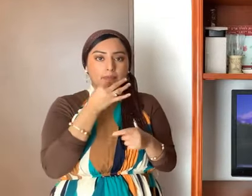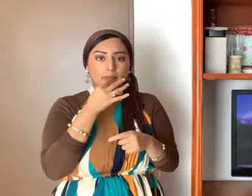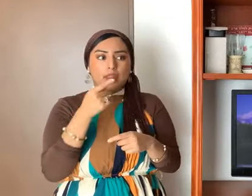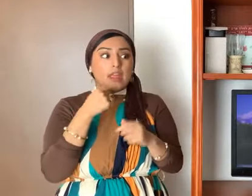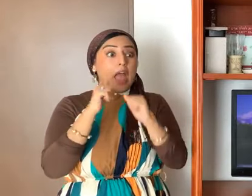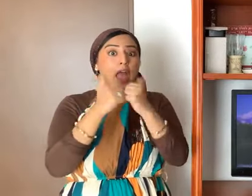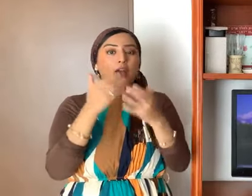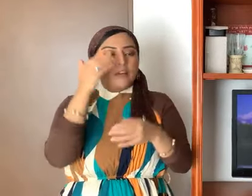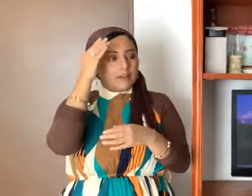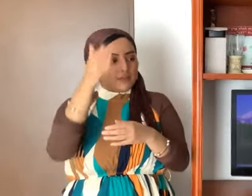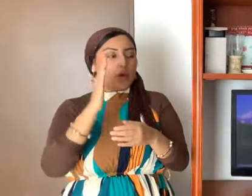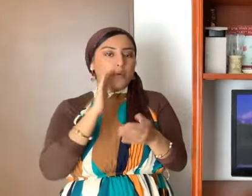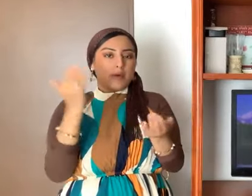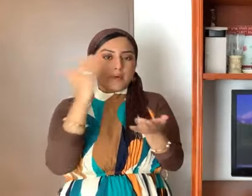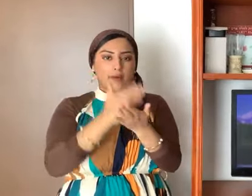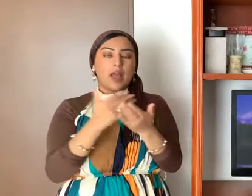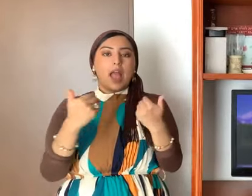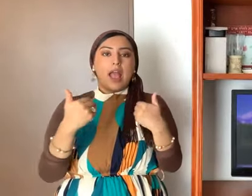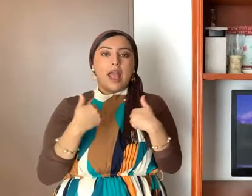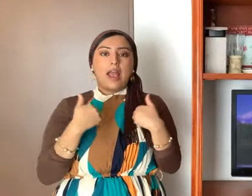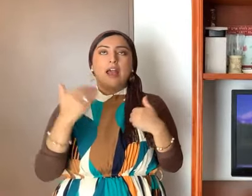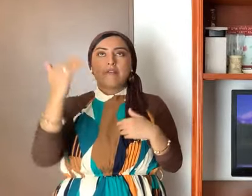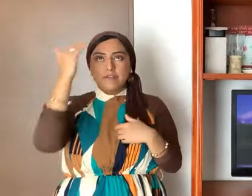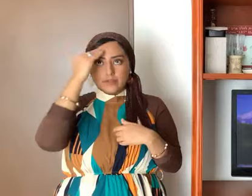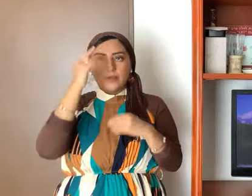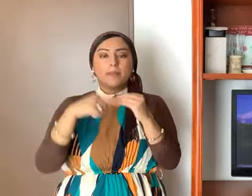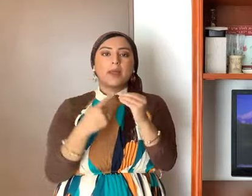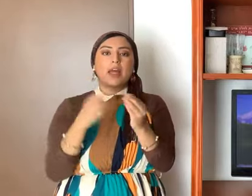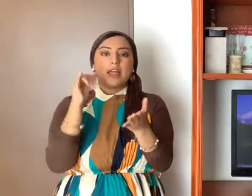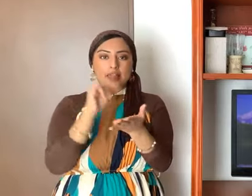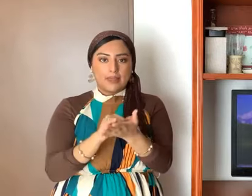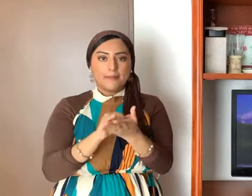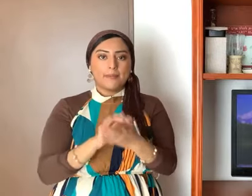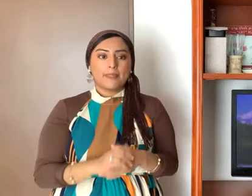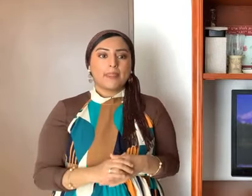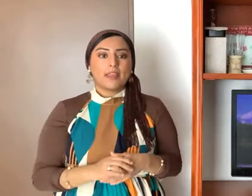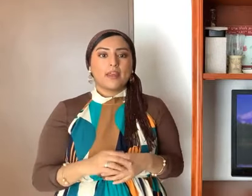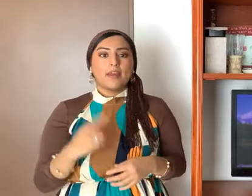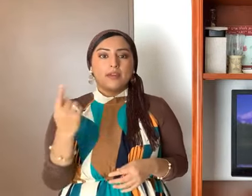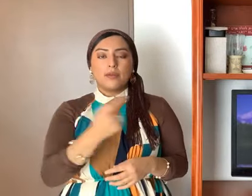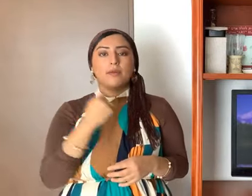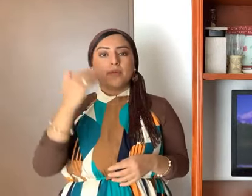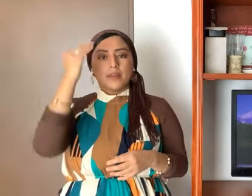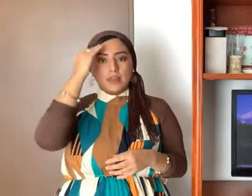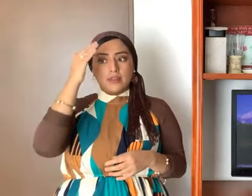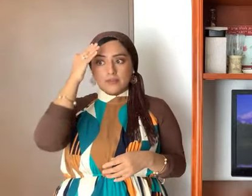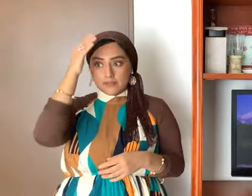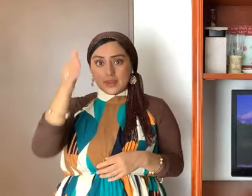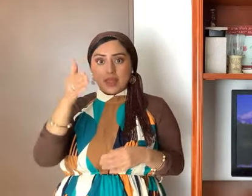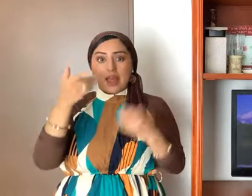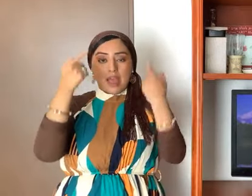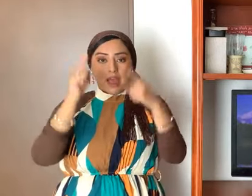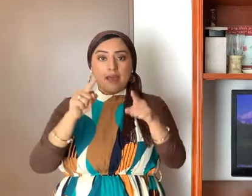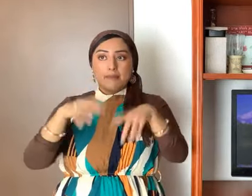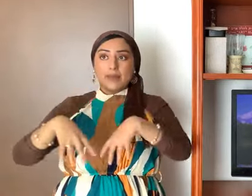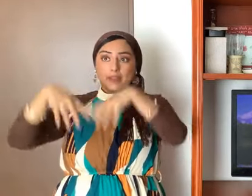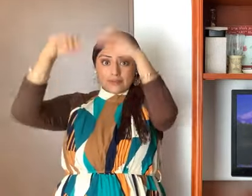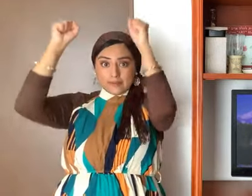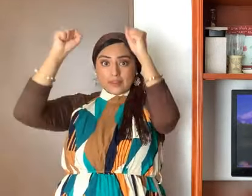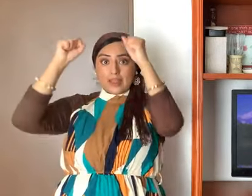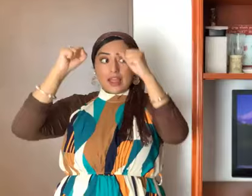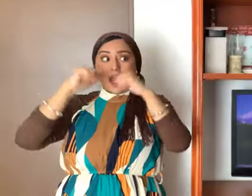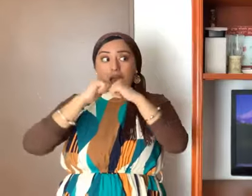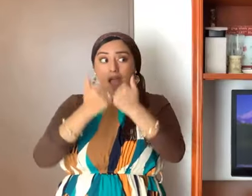Roy, ¿cómo? Llegará. Ten la certeza de ello. Tenemos la certeza de que ocurrirá el Natsal. ¿Cómo,